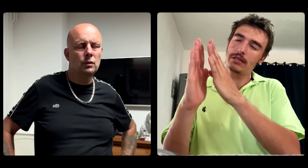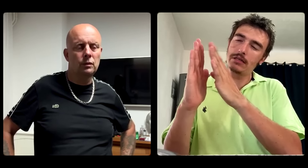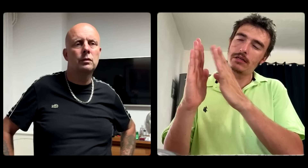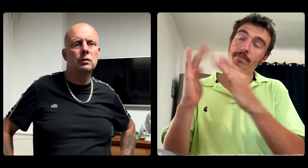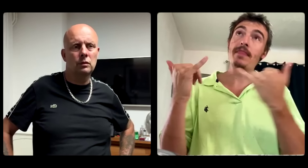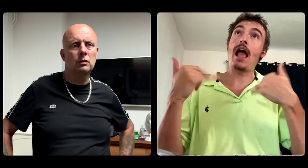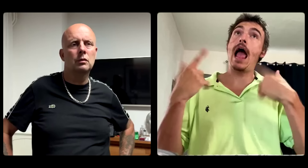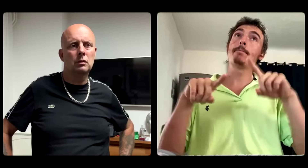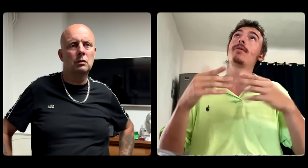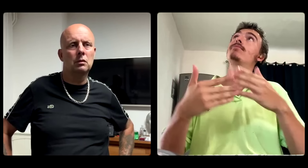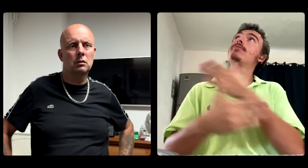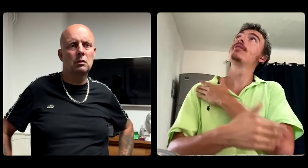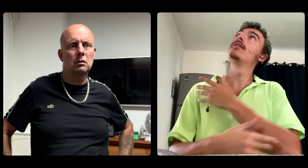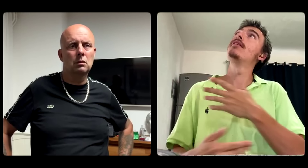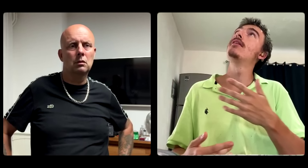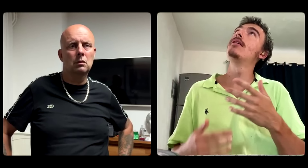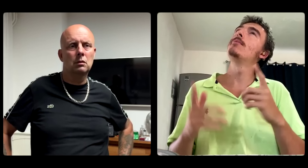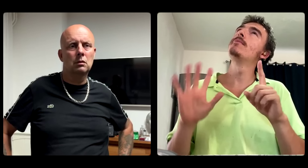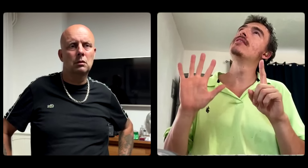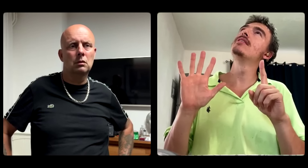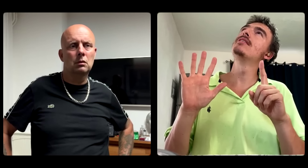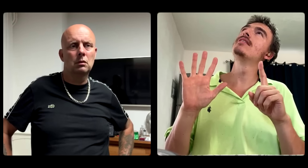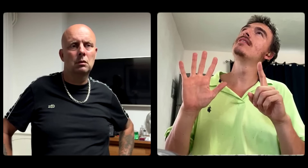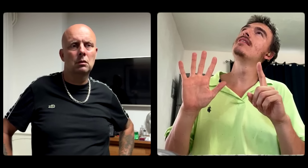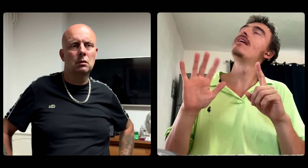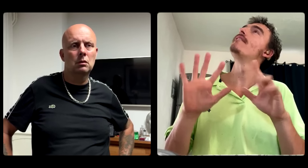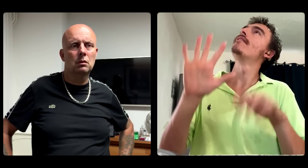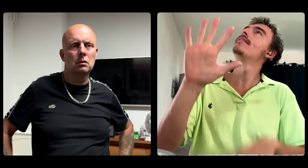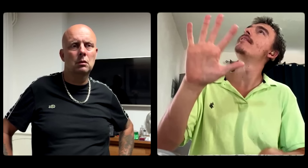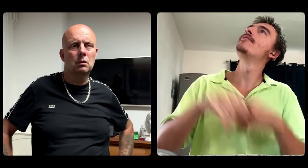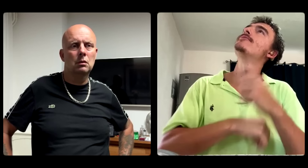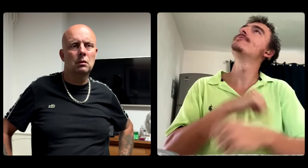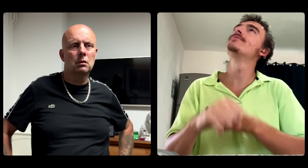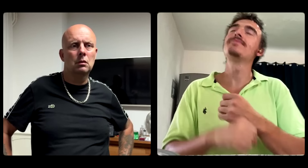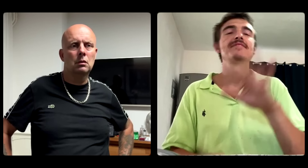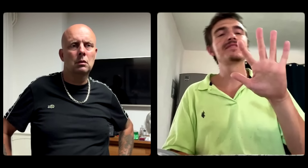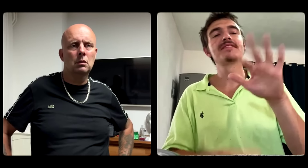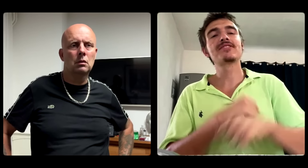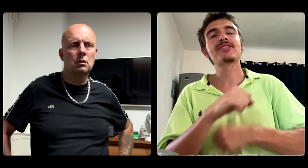Dus je kan wel het probleem bij mij afschrijven, maar je kan ook gewoon.